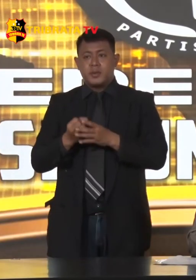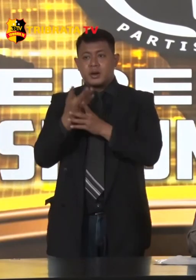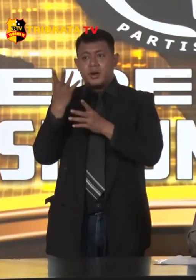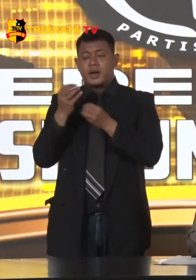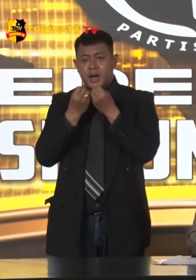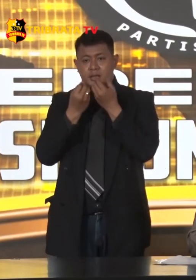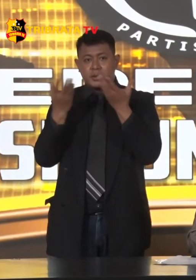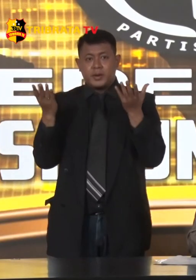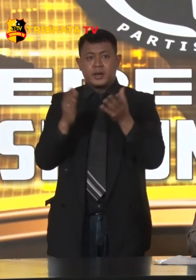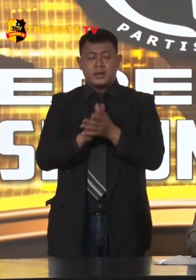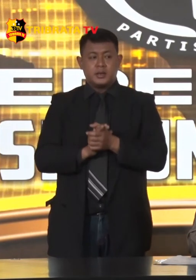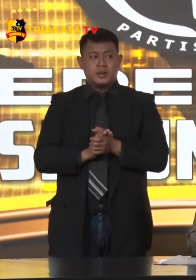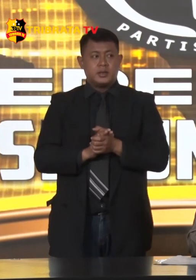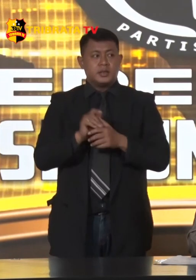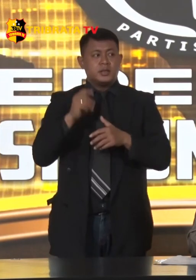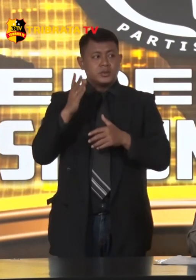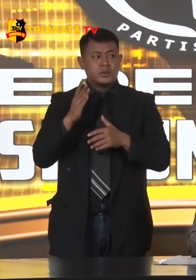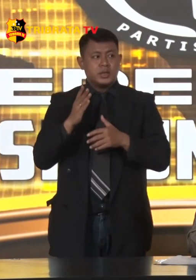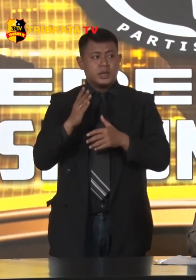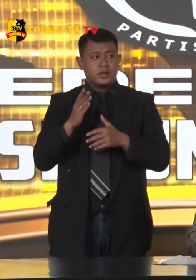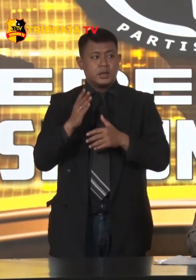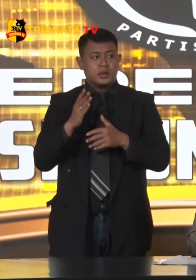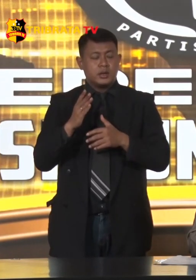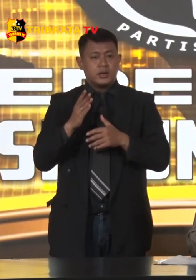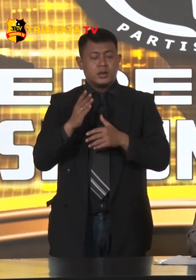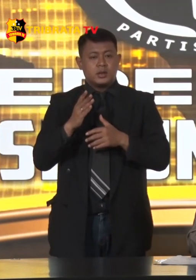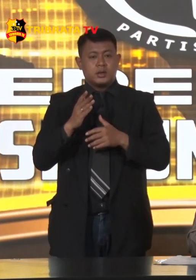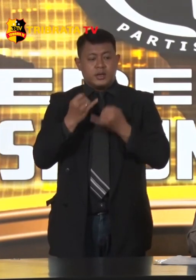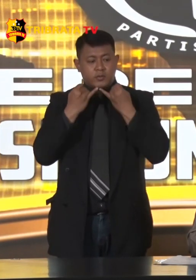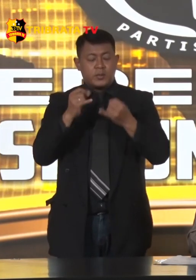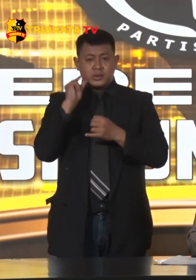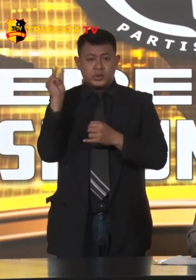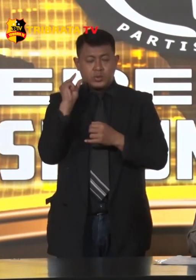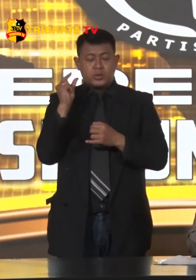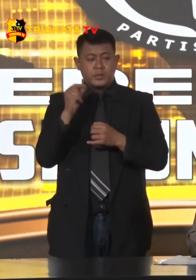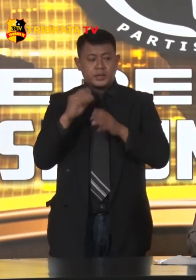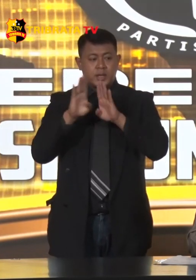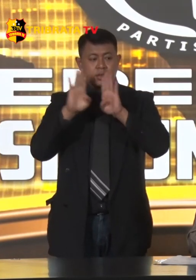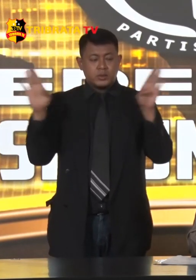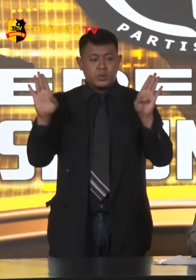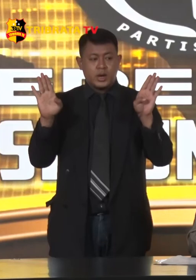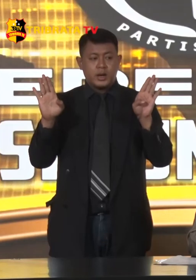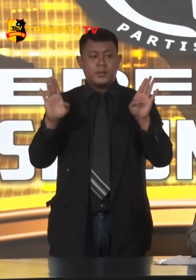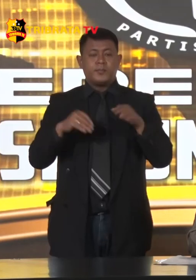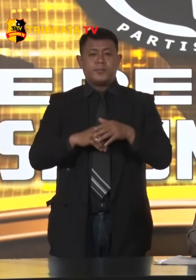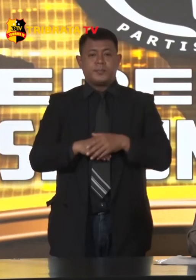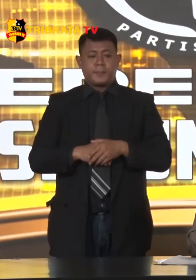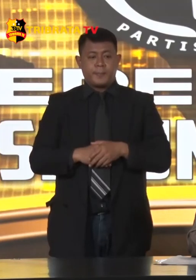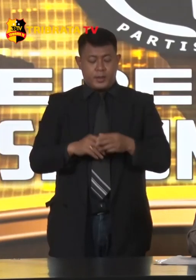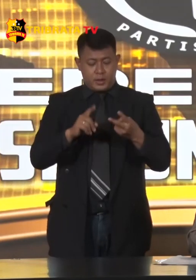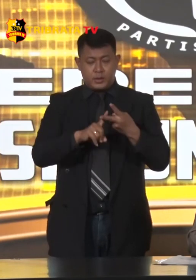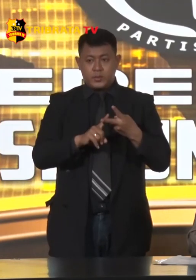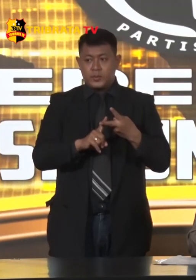pasti akan disampaikan karena ini sudah merupakan konsumsi publik. Kita akan terbuka untuk penanganan itu.